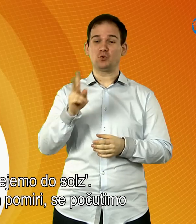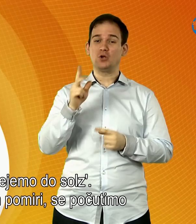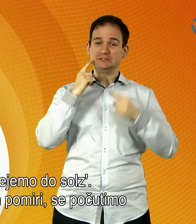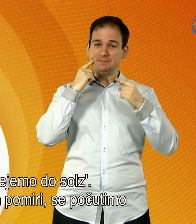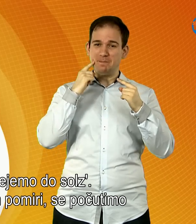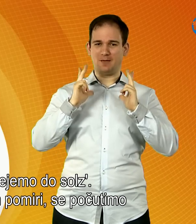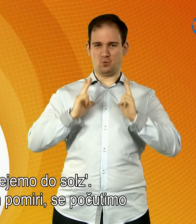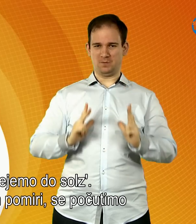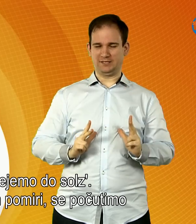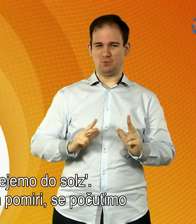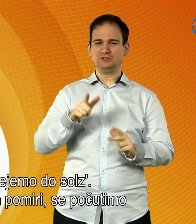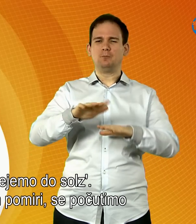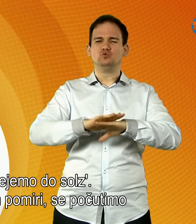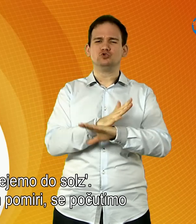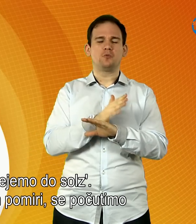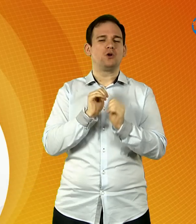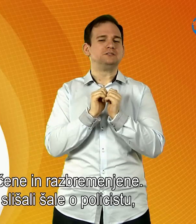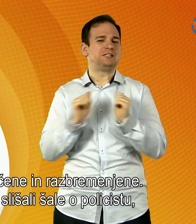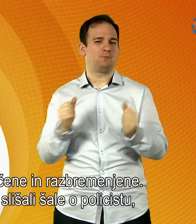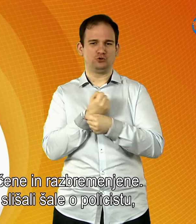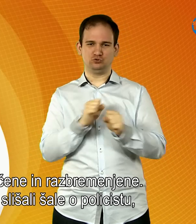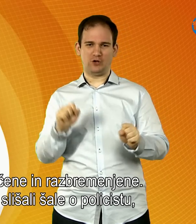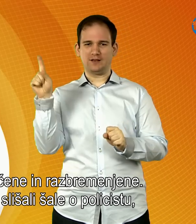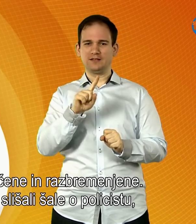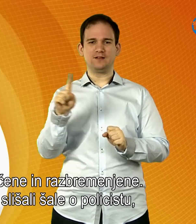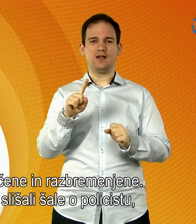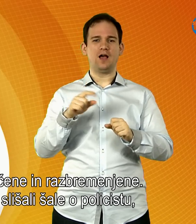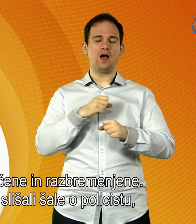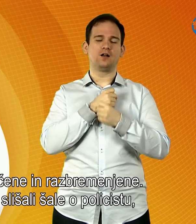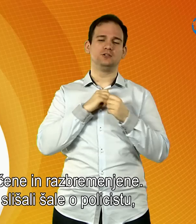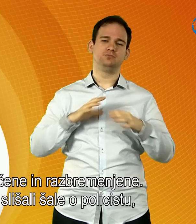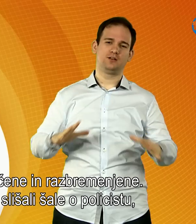Ko se smeh pomiri, se počutimo izjemno sproščene in razbremenjene.